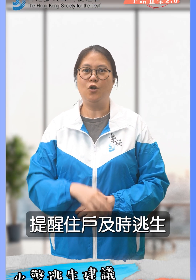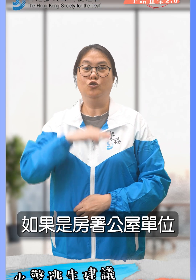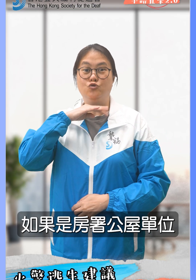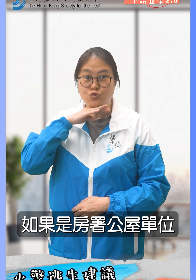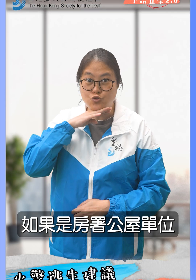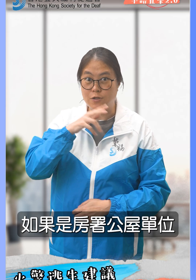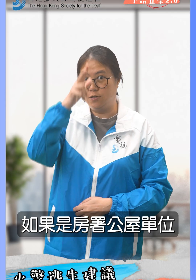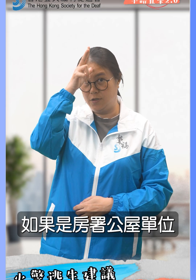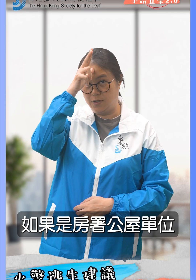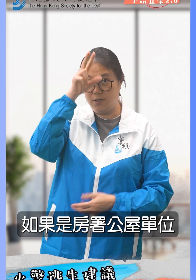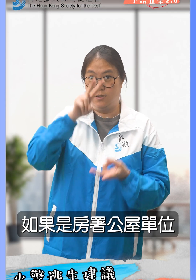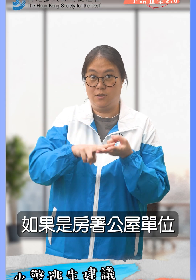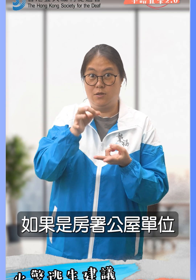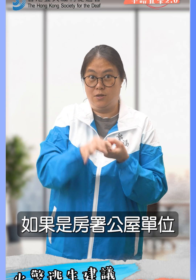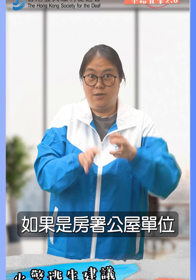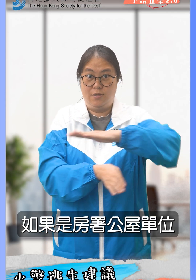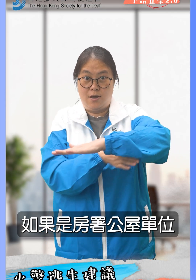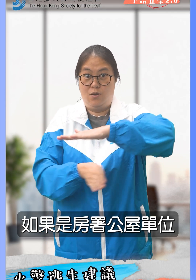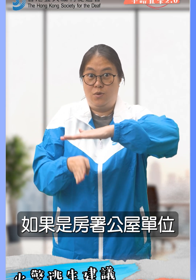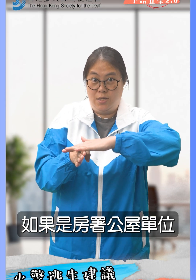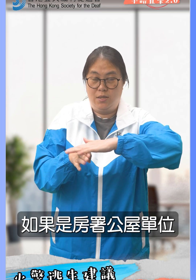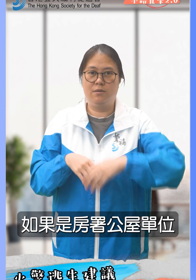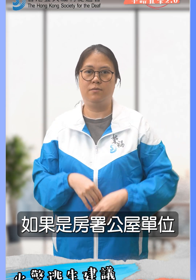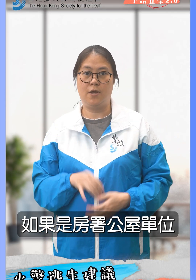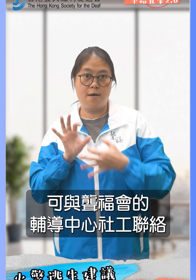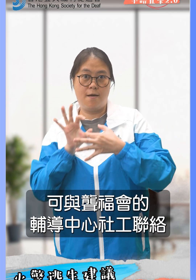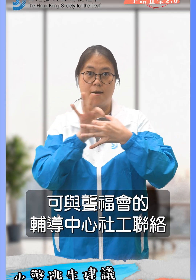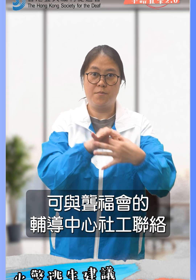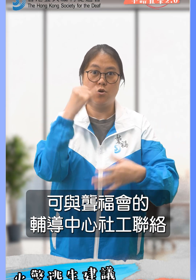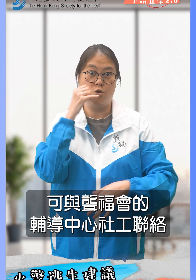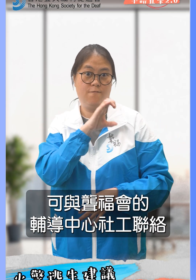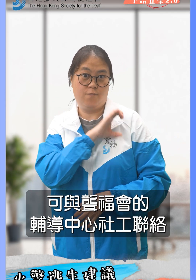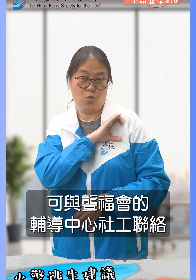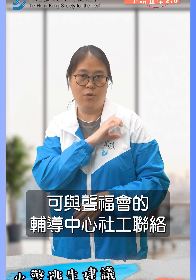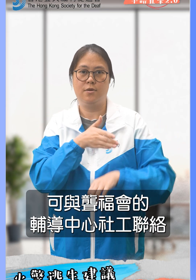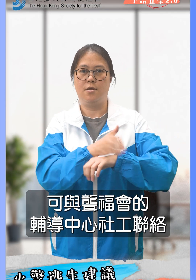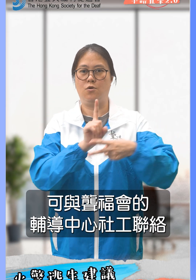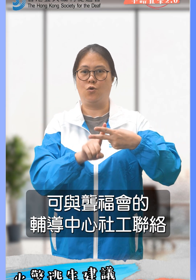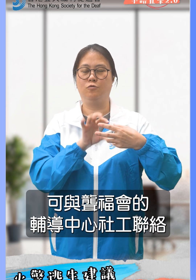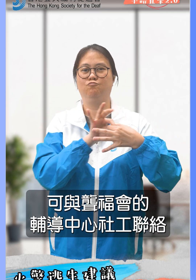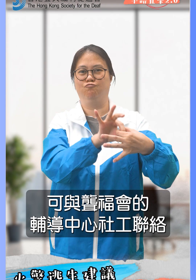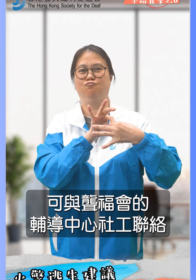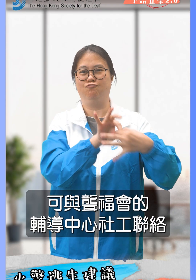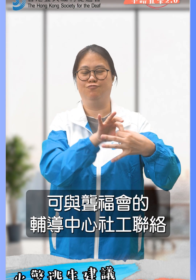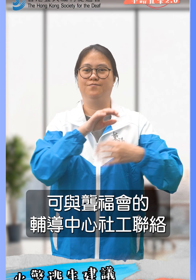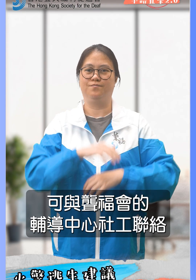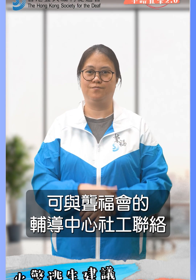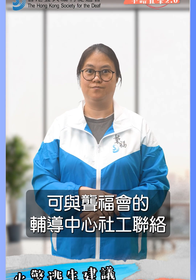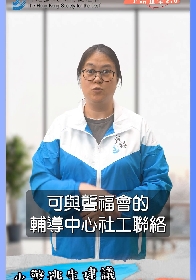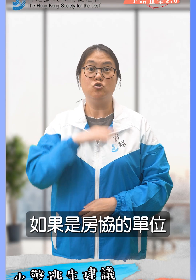如果係房署公屋單位，可以同農福會嘅輔導中心社工聯絡。如